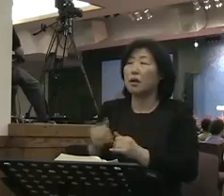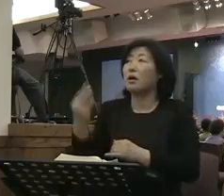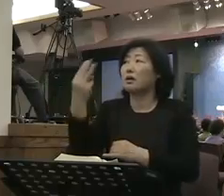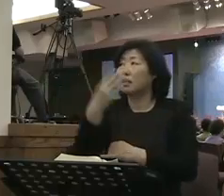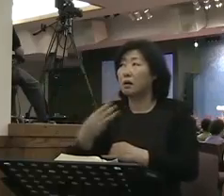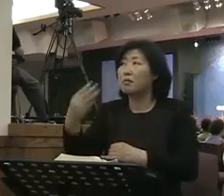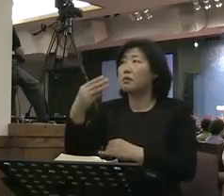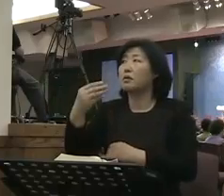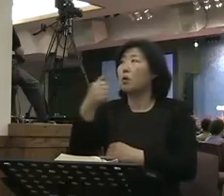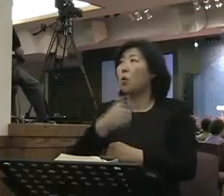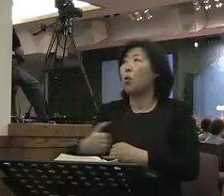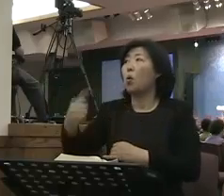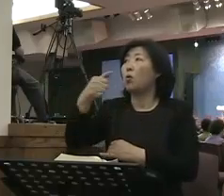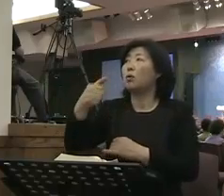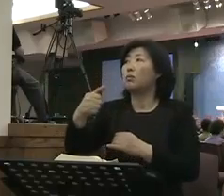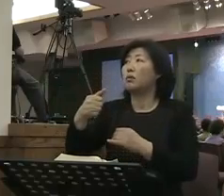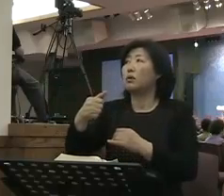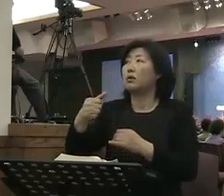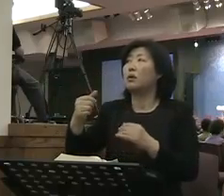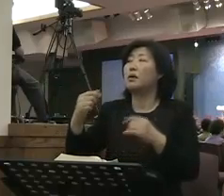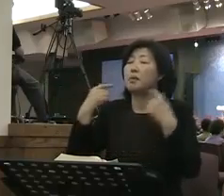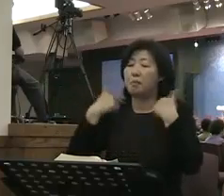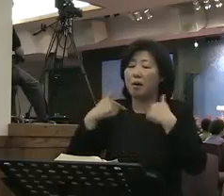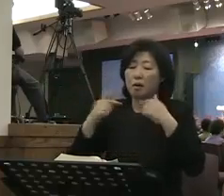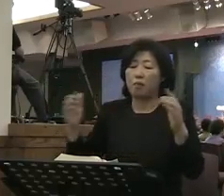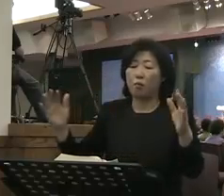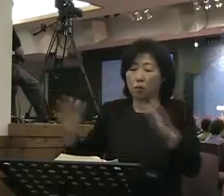매일 더하였다고 성경은 기록하고 있습니다.